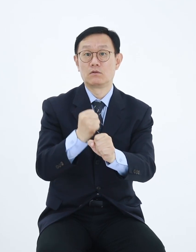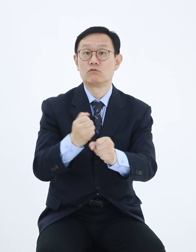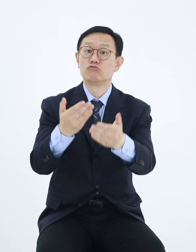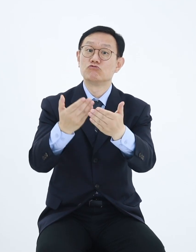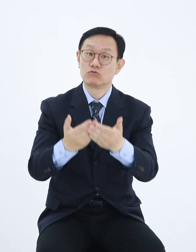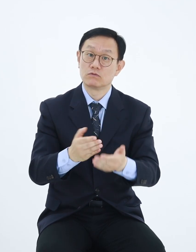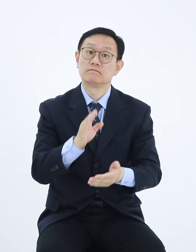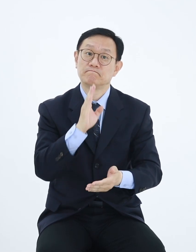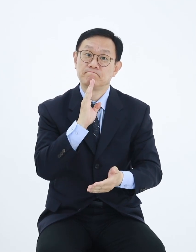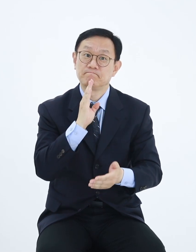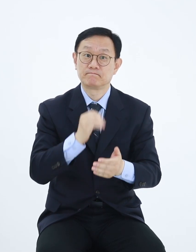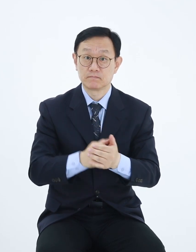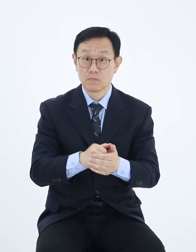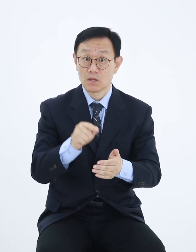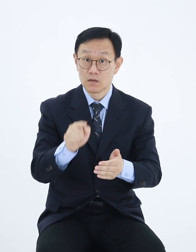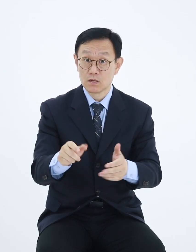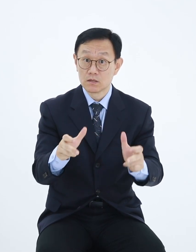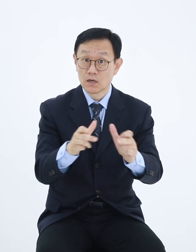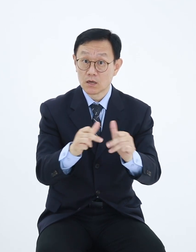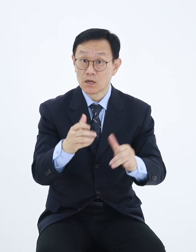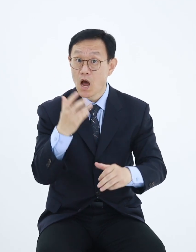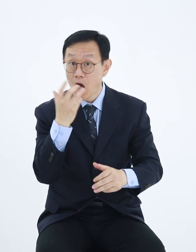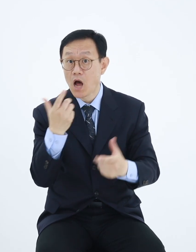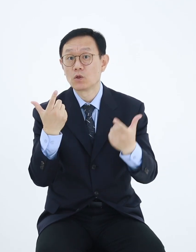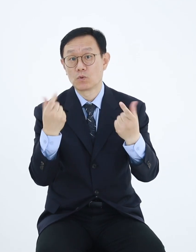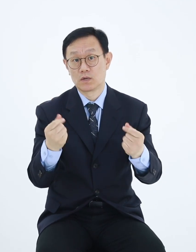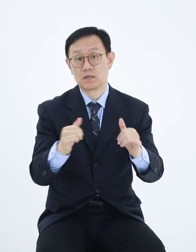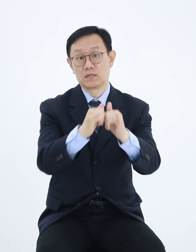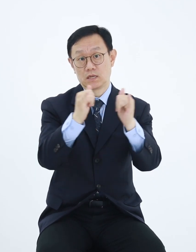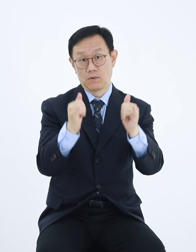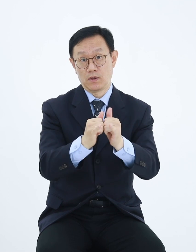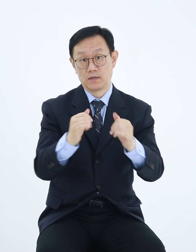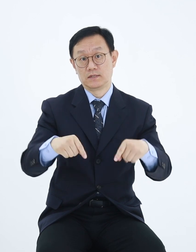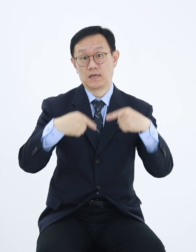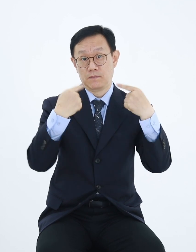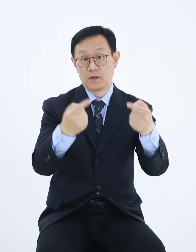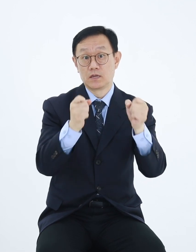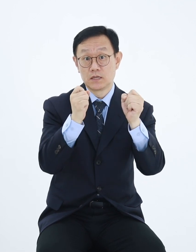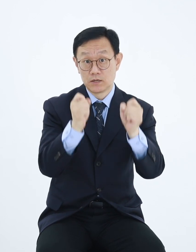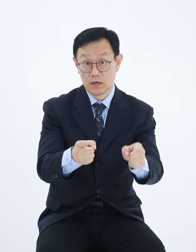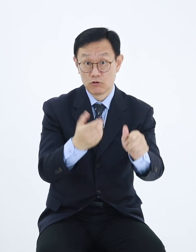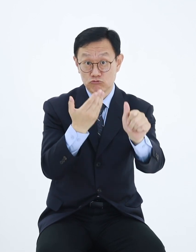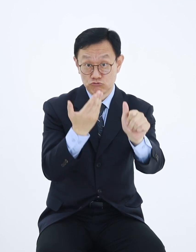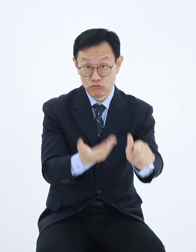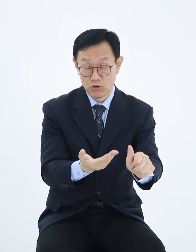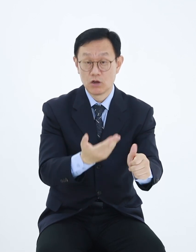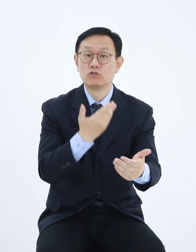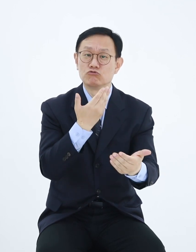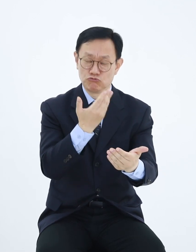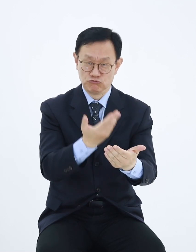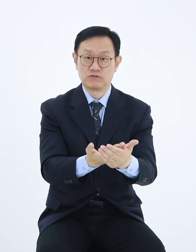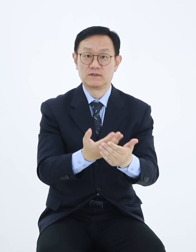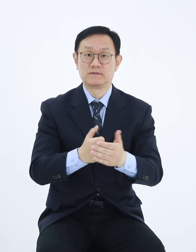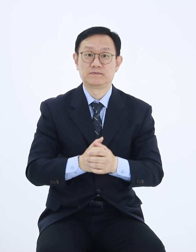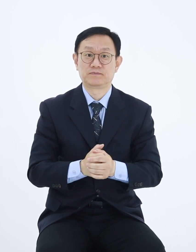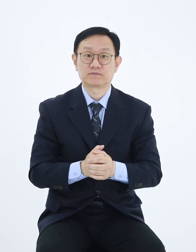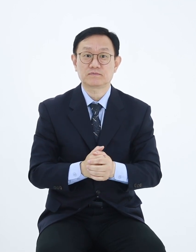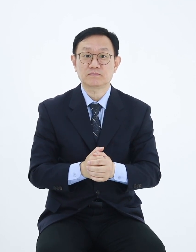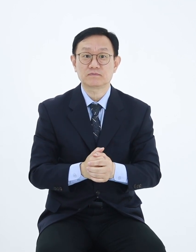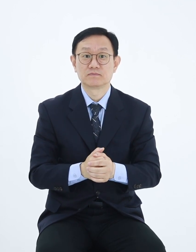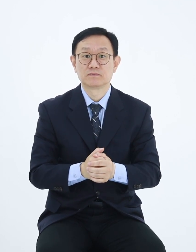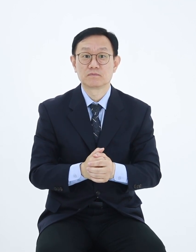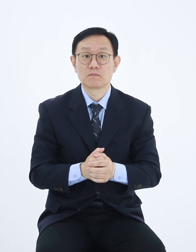해당합니다. 이는 장애인이 비장애인들과 동등하게 사회에 참여할 수 있는 기회를 제공하는 중요한